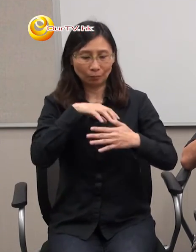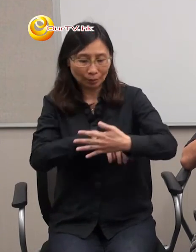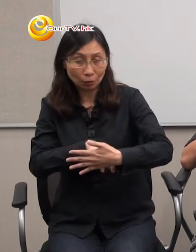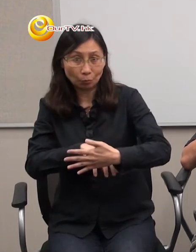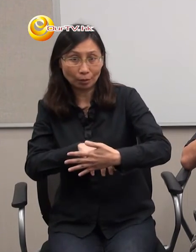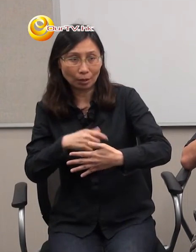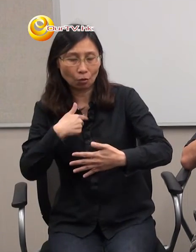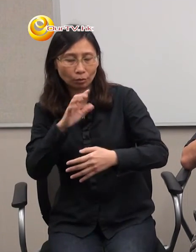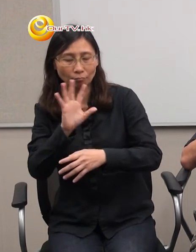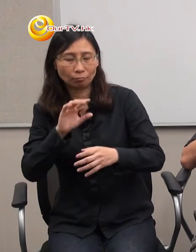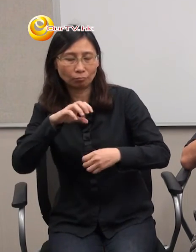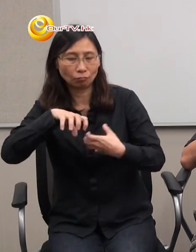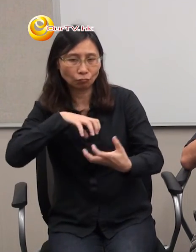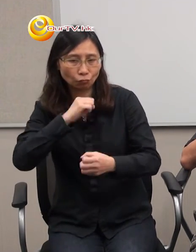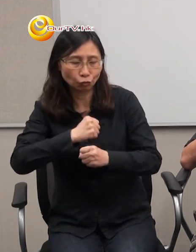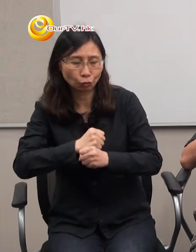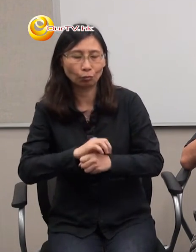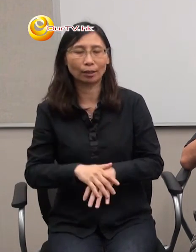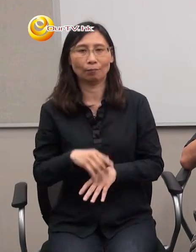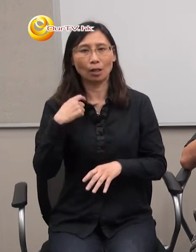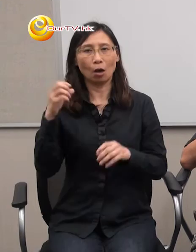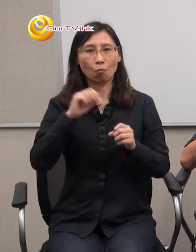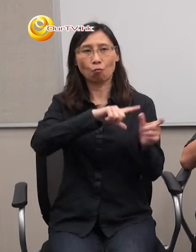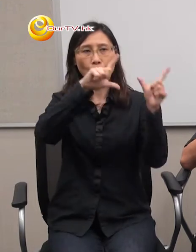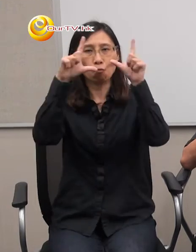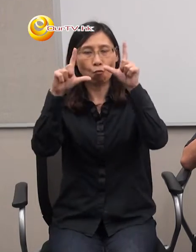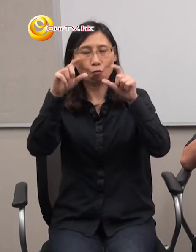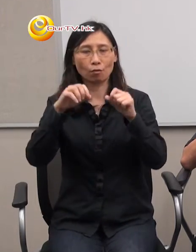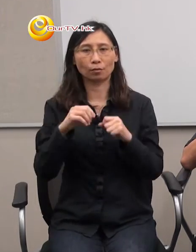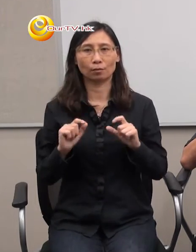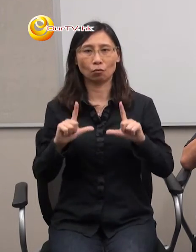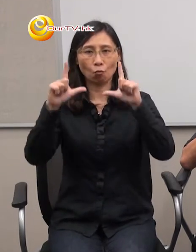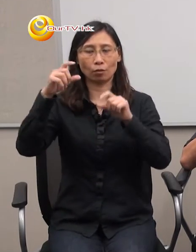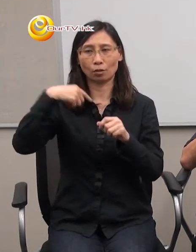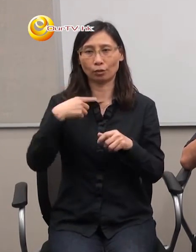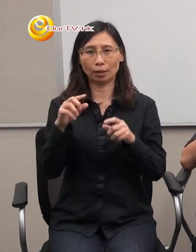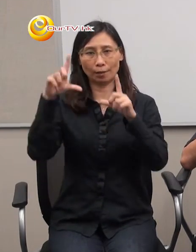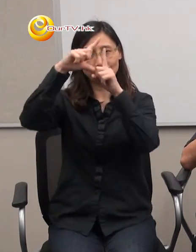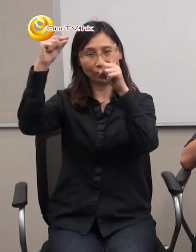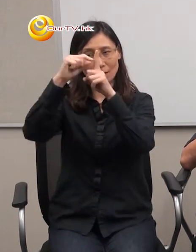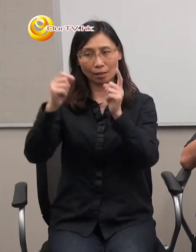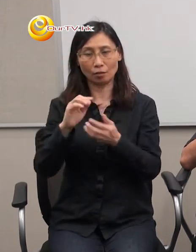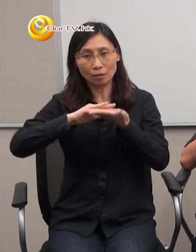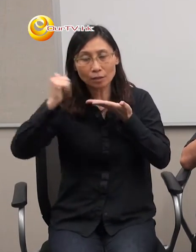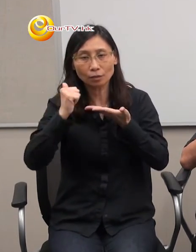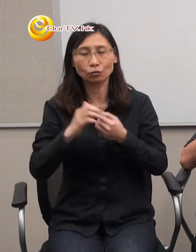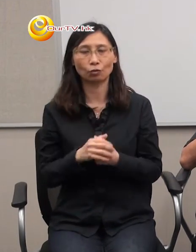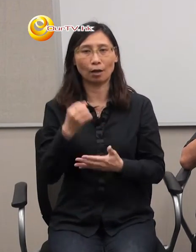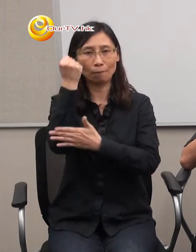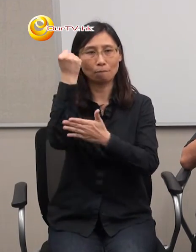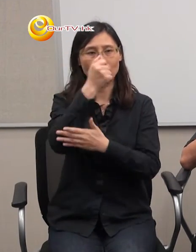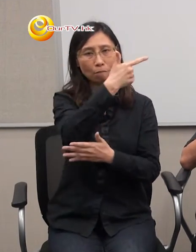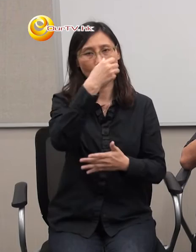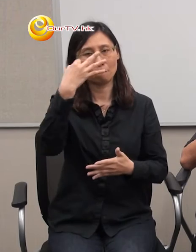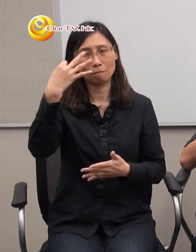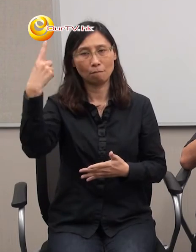係旗幟鮮明， 明地懟佢。 係啦，係啦，係啦，旗幟鮮明，反對831決定。 嗯。 啊，就係咁